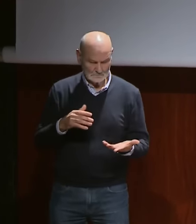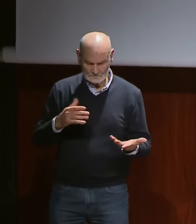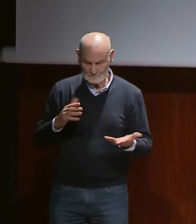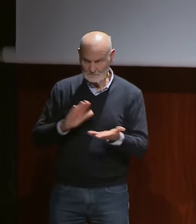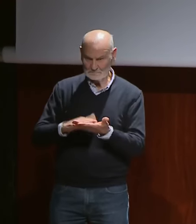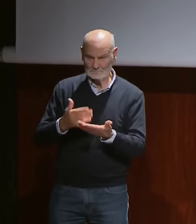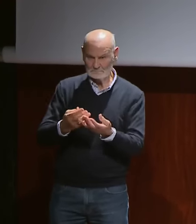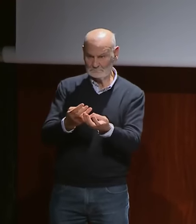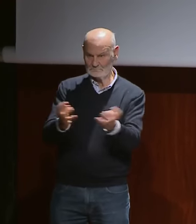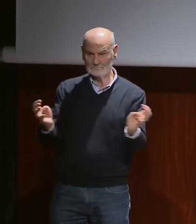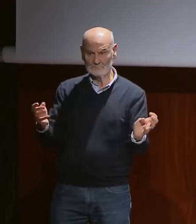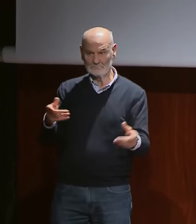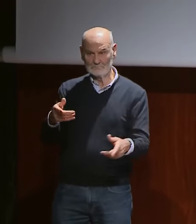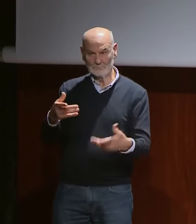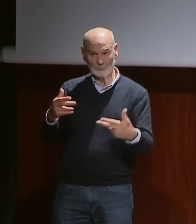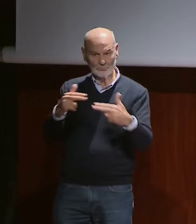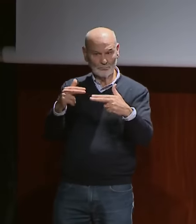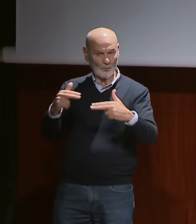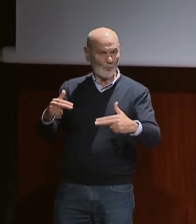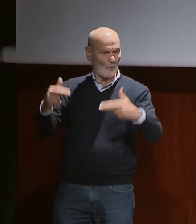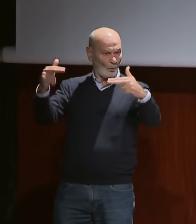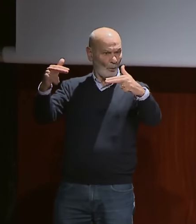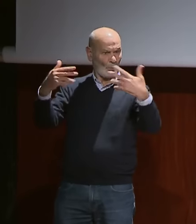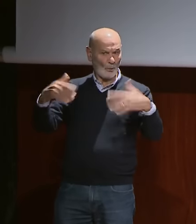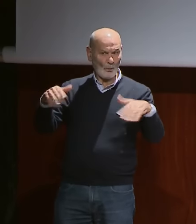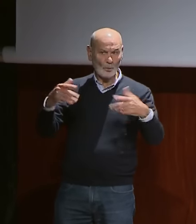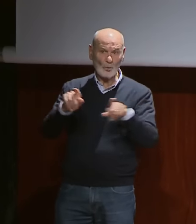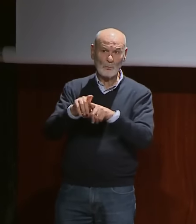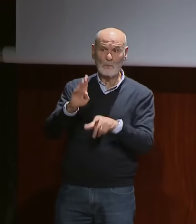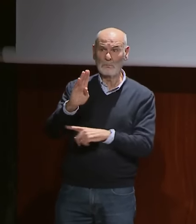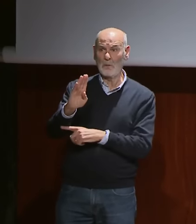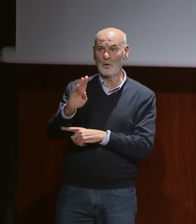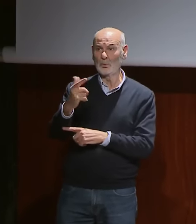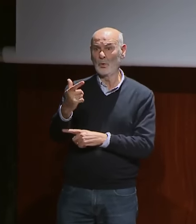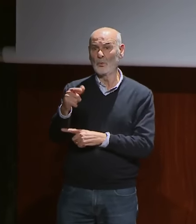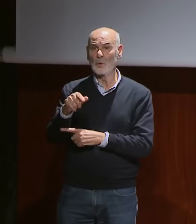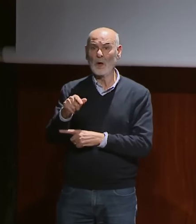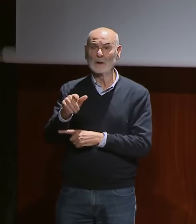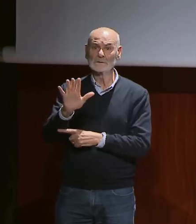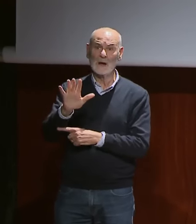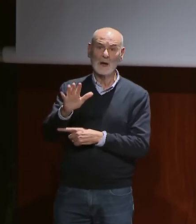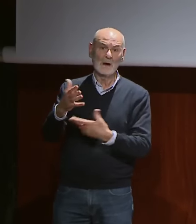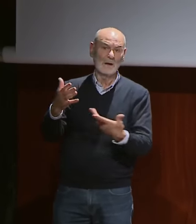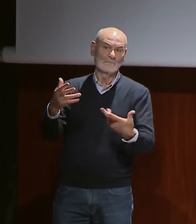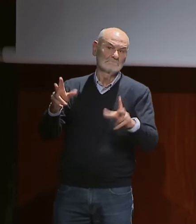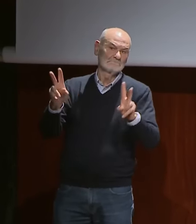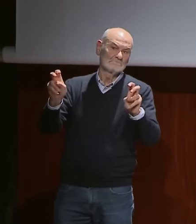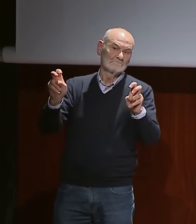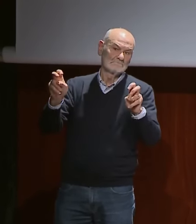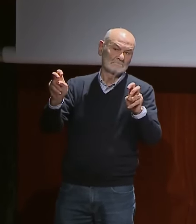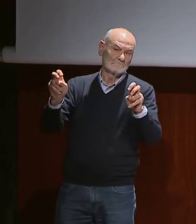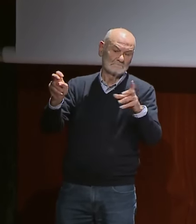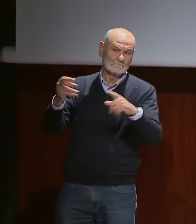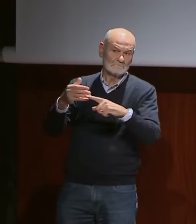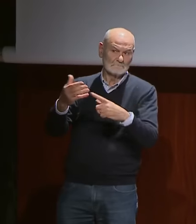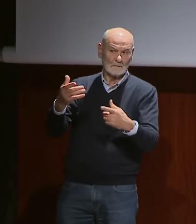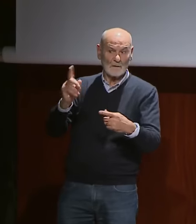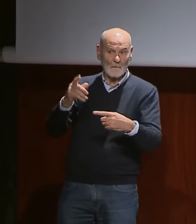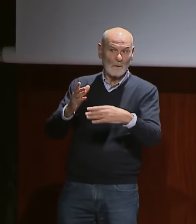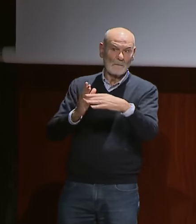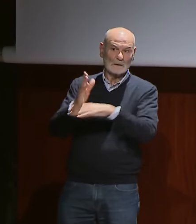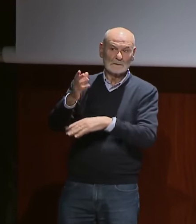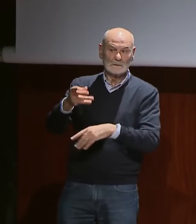J'étais effectivement terrorisé à l'idée d'enseigner à des futurs interprètes. c'était des gens qui avaient